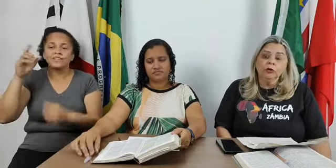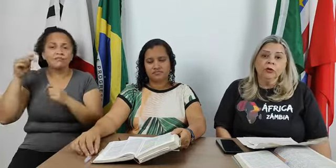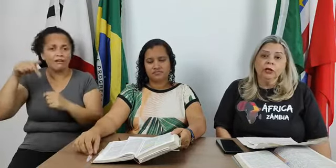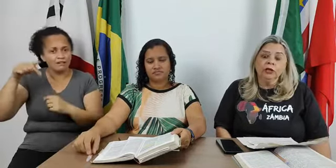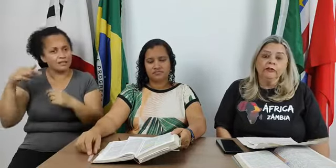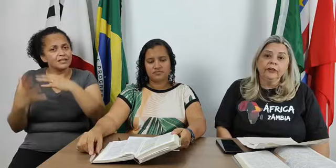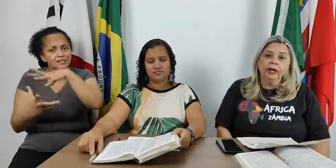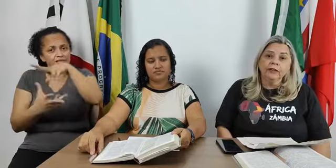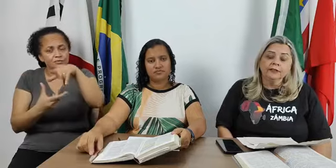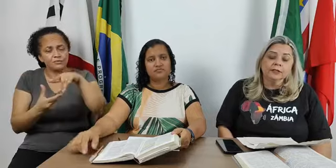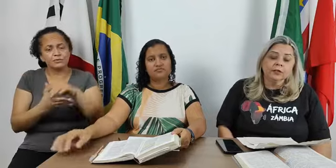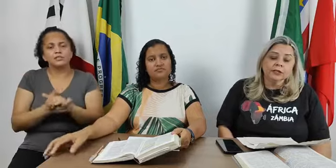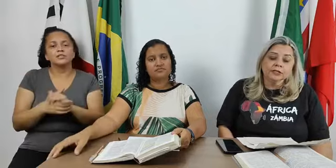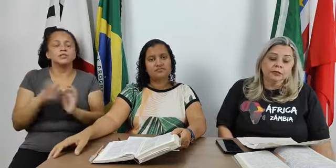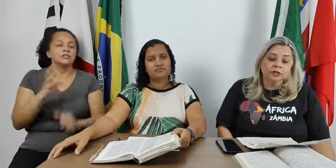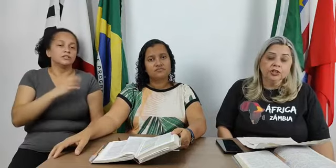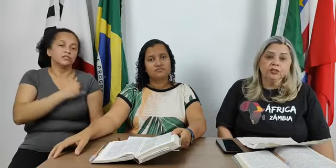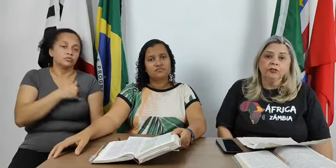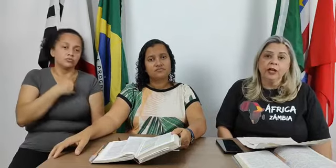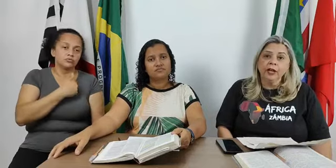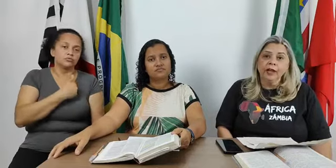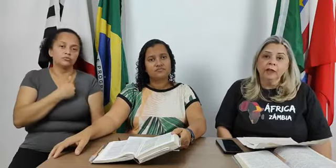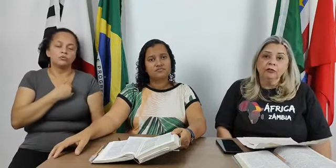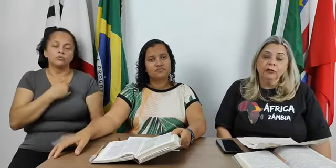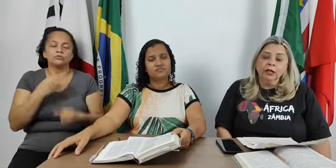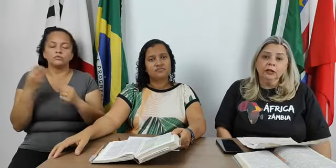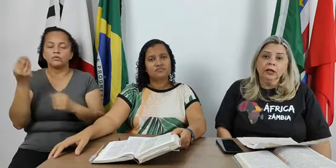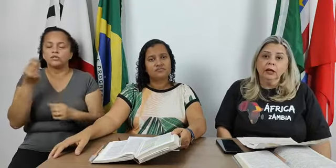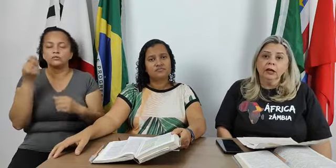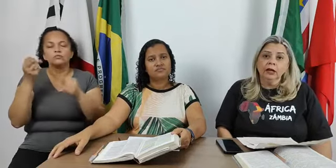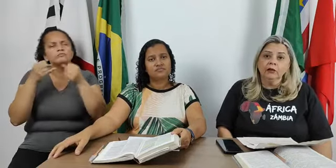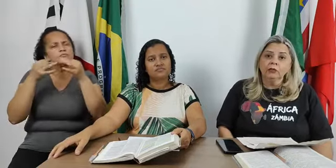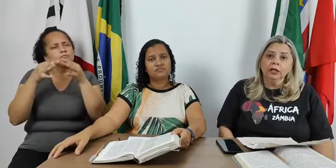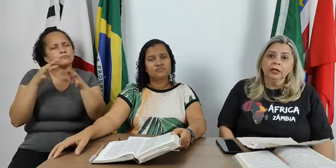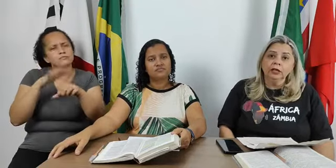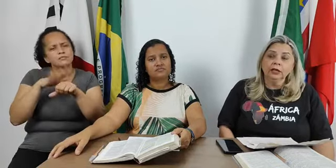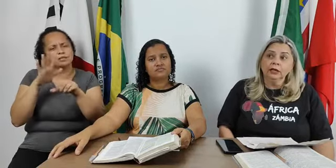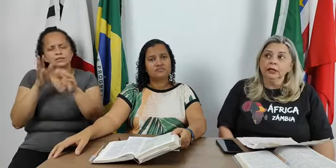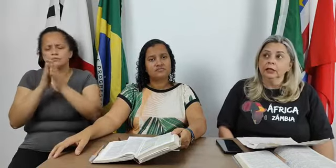João, quando ele fala dessa oração, a gente vê com